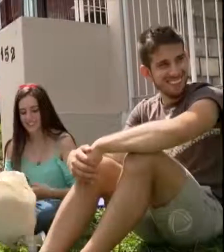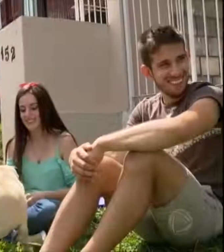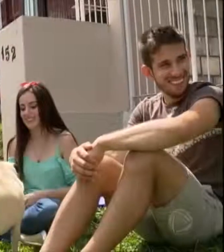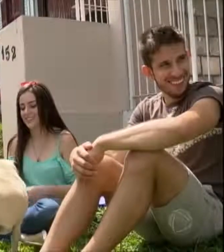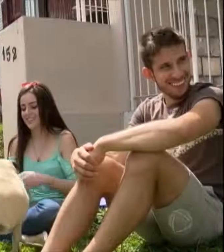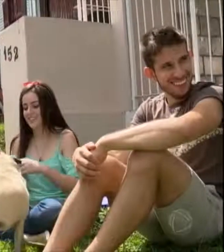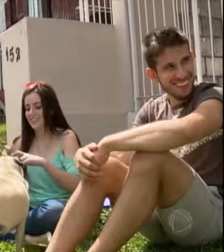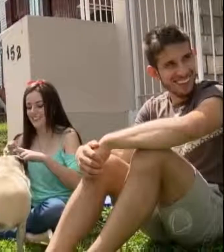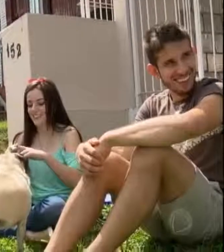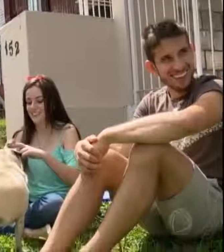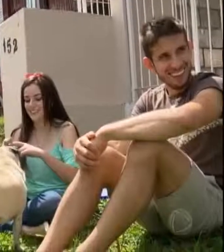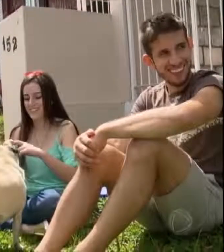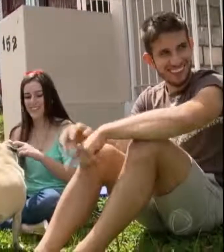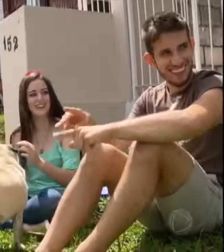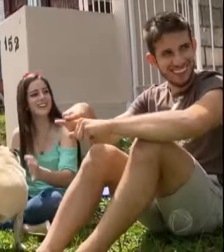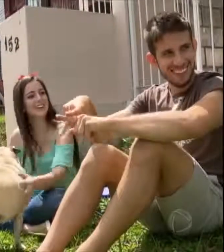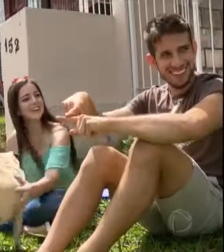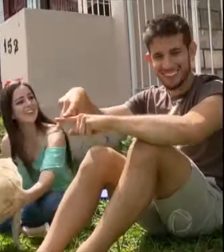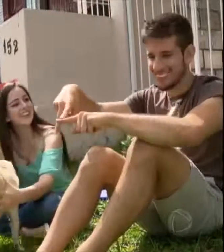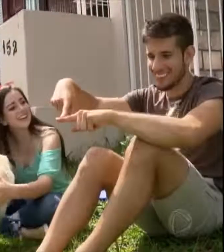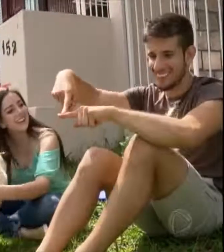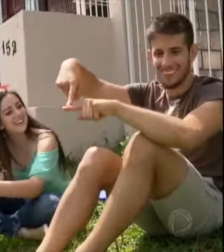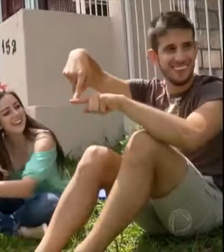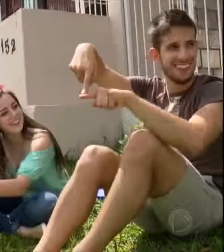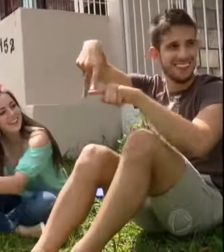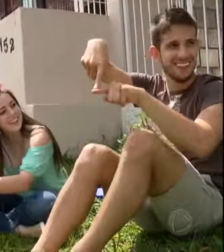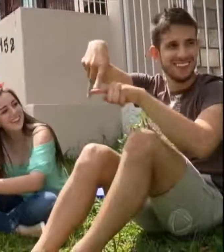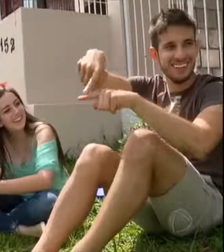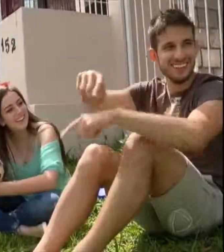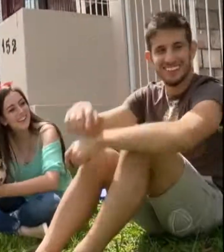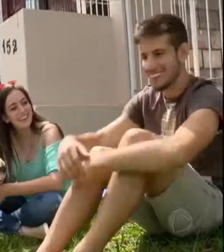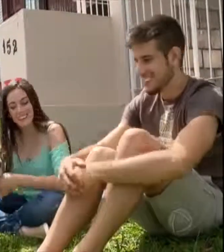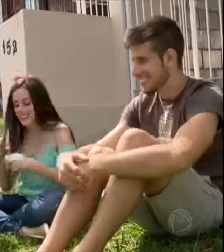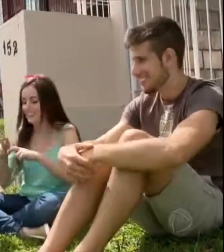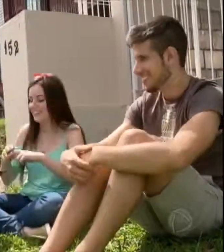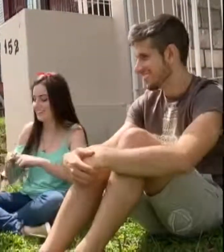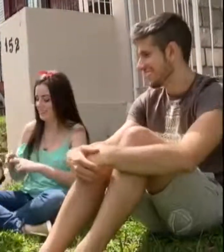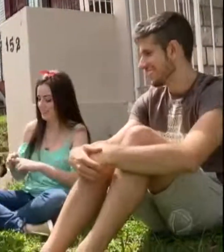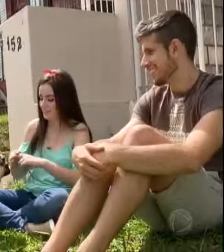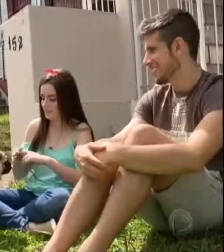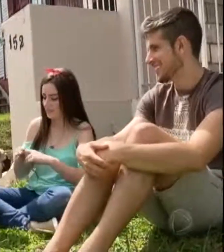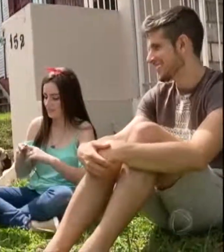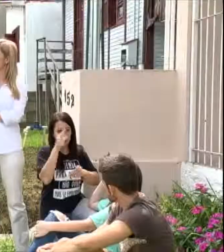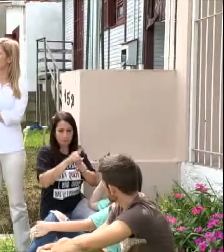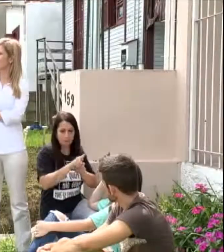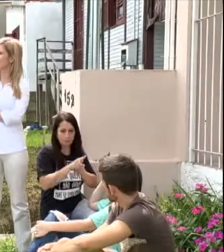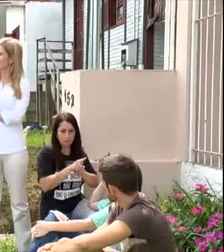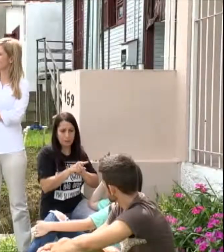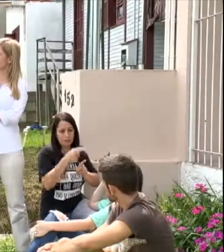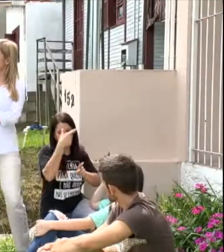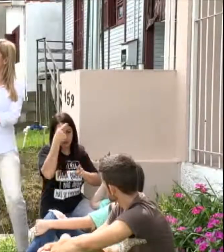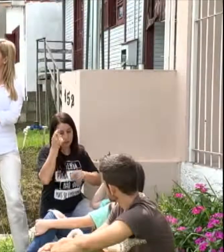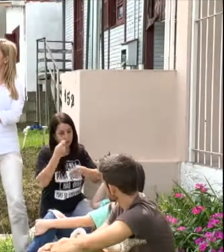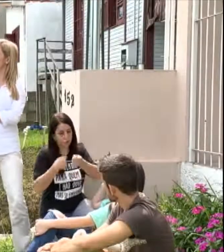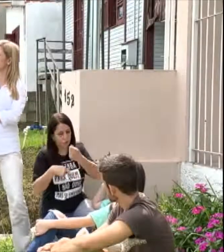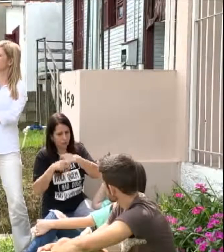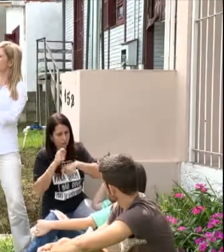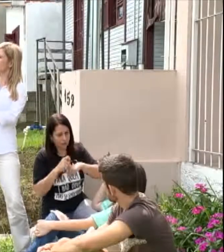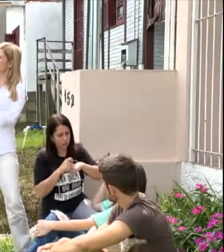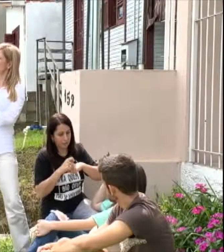acaba o ensino médio este ano. E que Andrei cursa duas faculdades. Ele faz faculdade de administração e também está fazendo